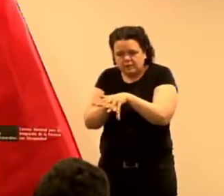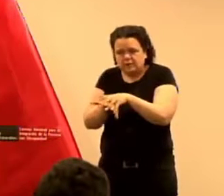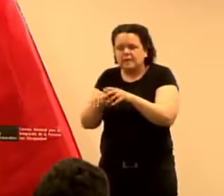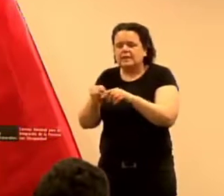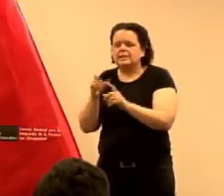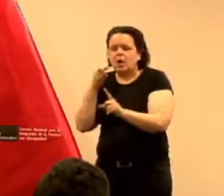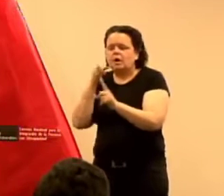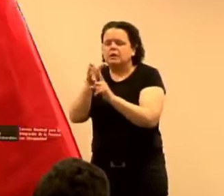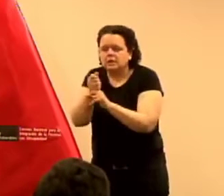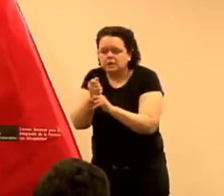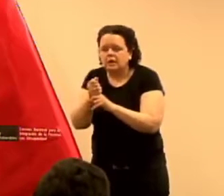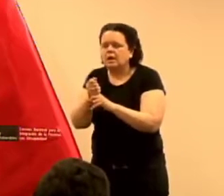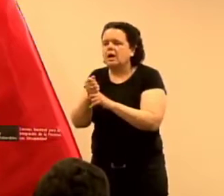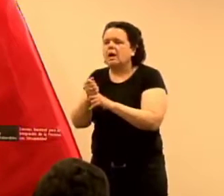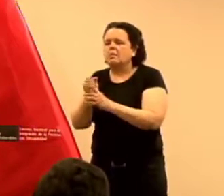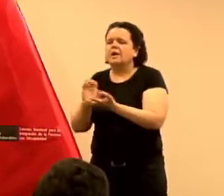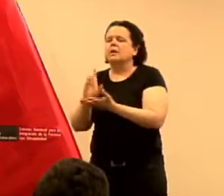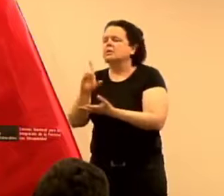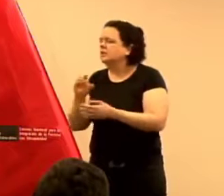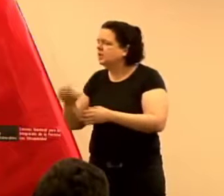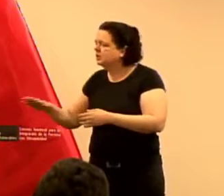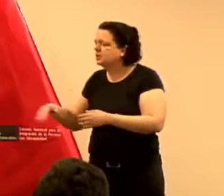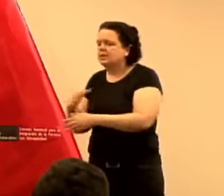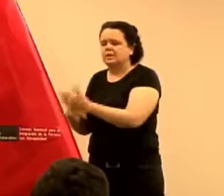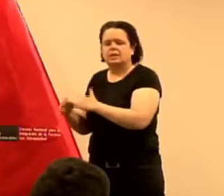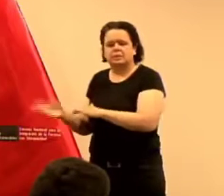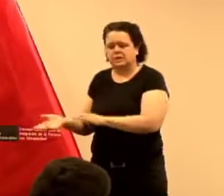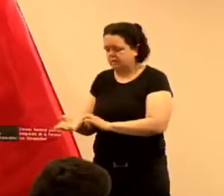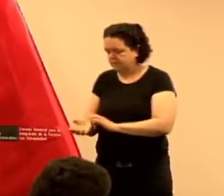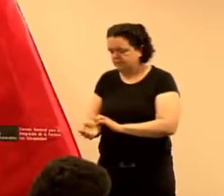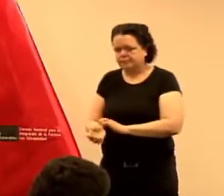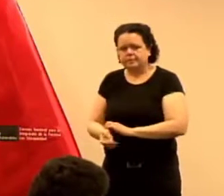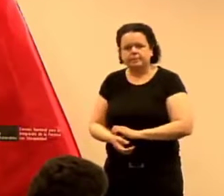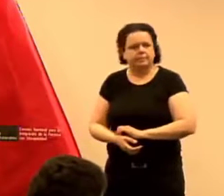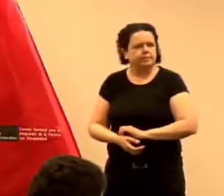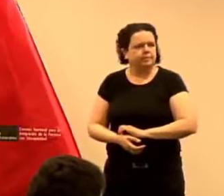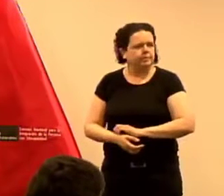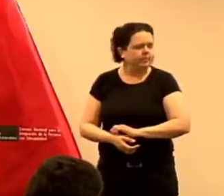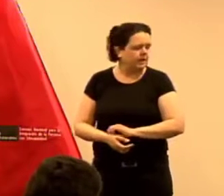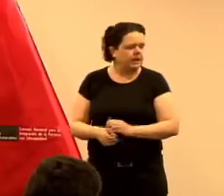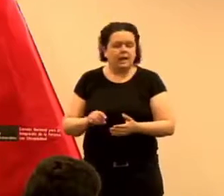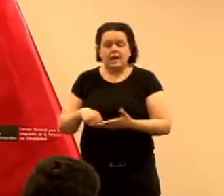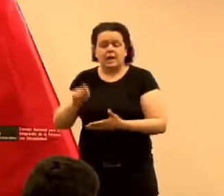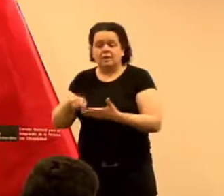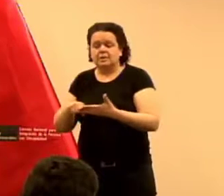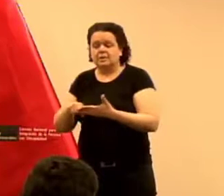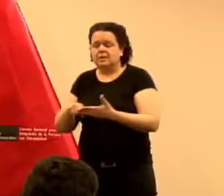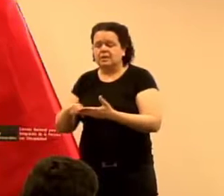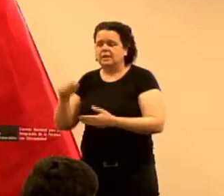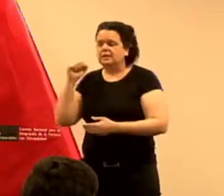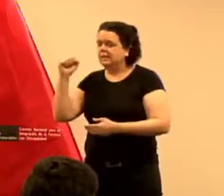que ser el objetivo para la educación de los niños y niñas con discapacidad. La Convención sobre los Derechos de las Personas